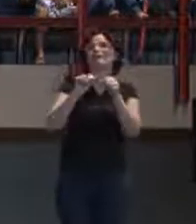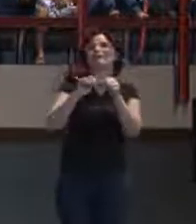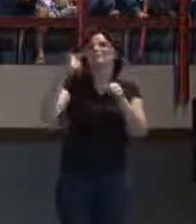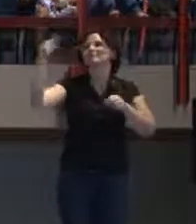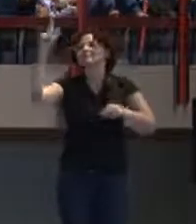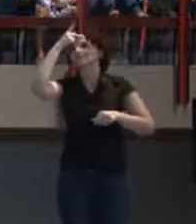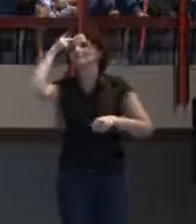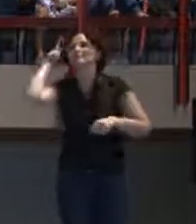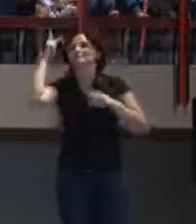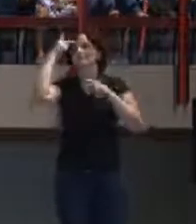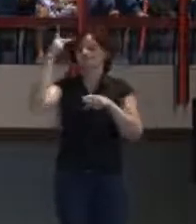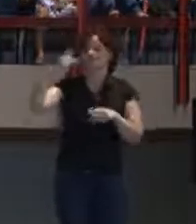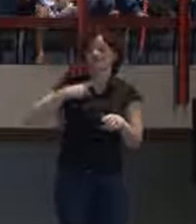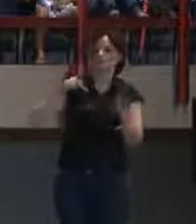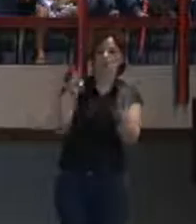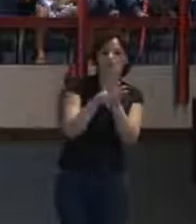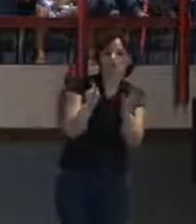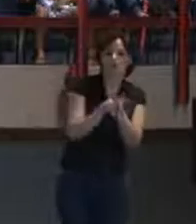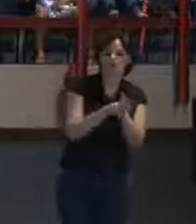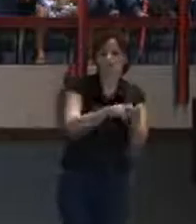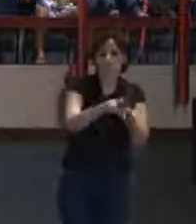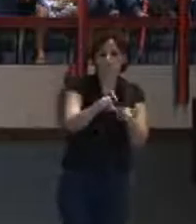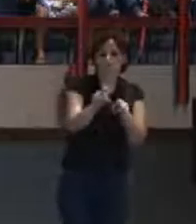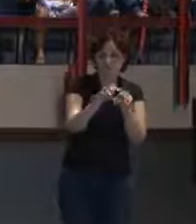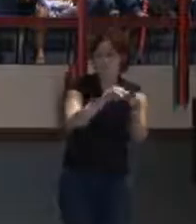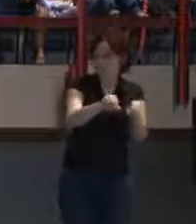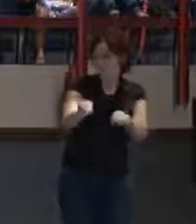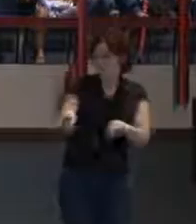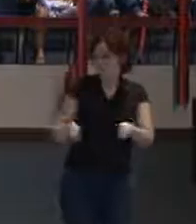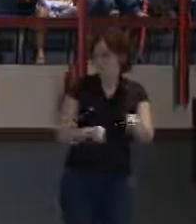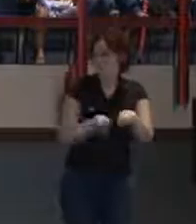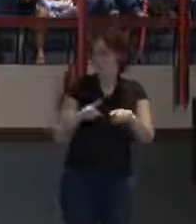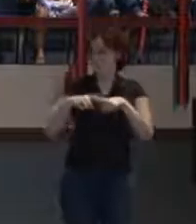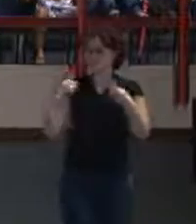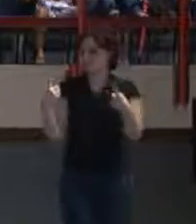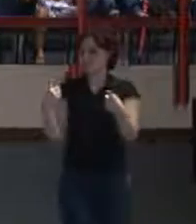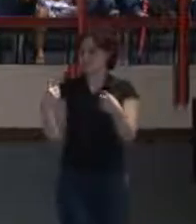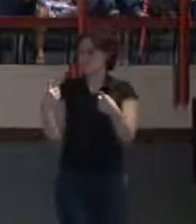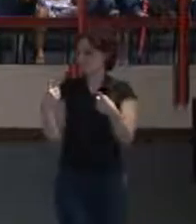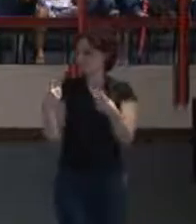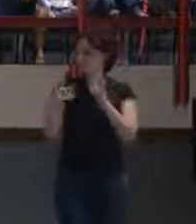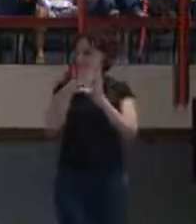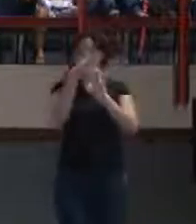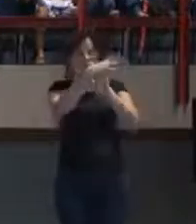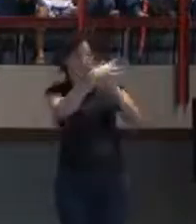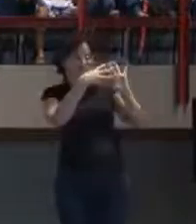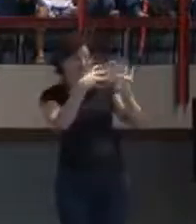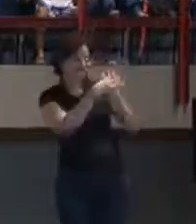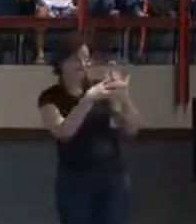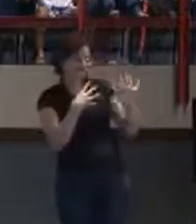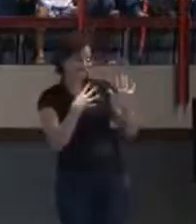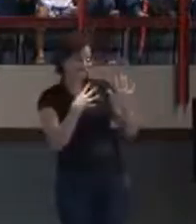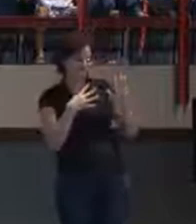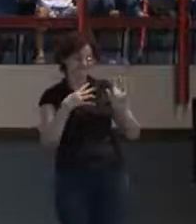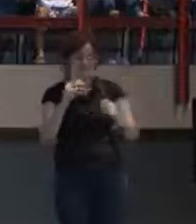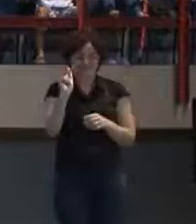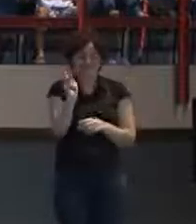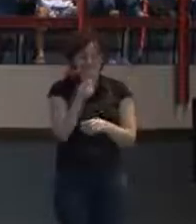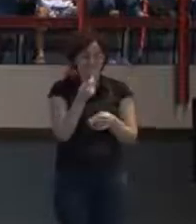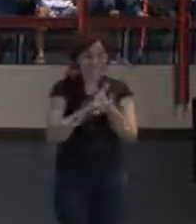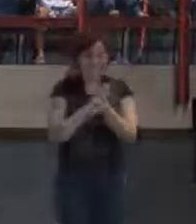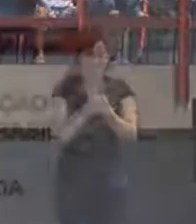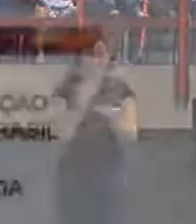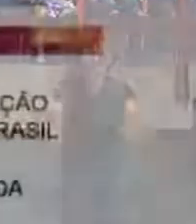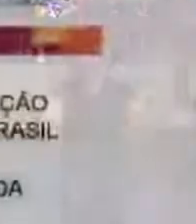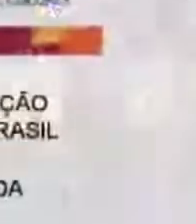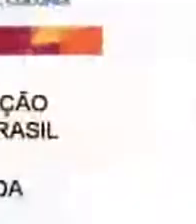outra pessoa. Como elas não foram funcionando, o que é que obrigatoriamente o rei de